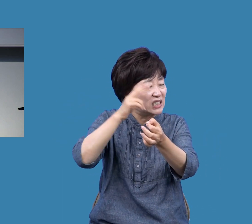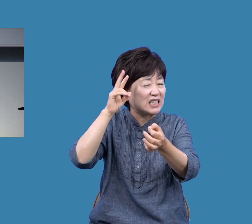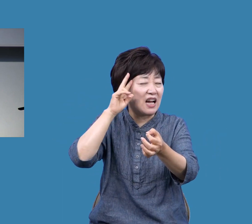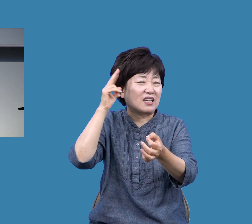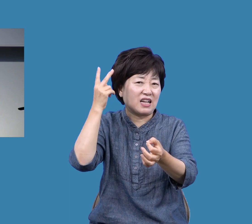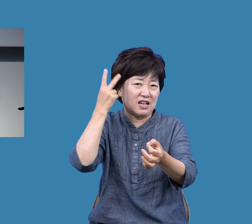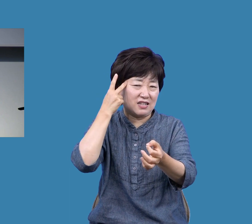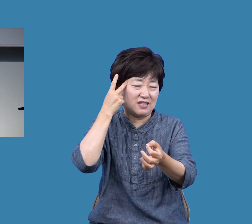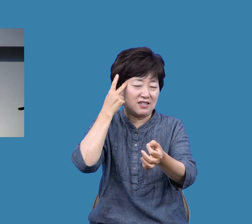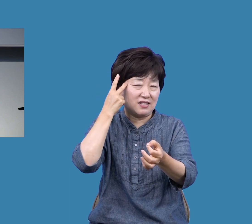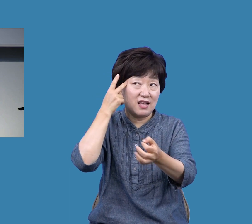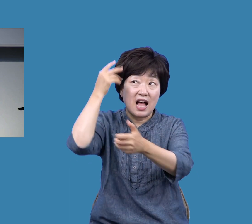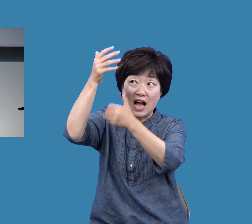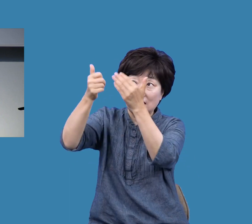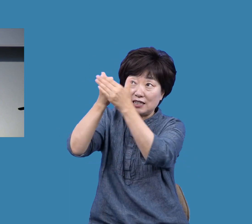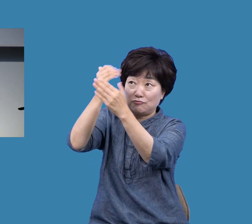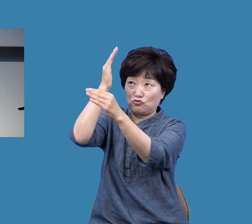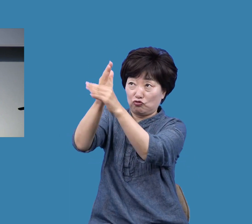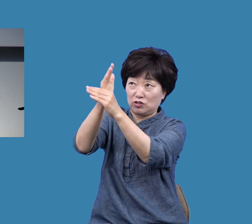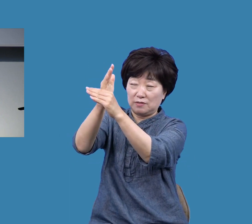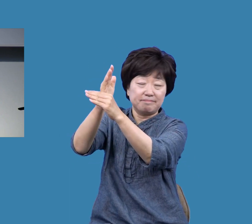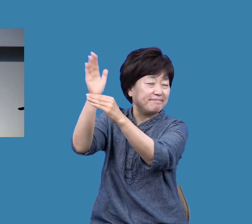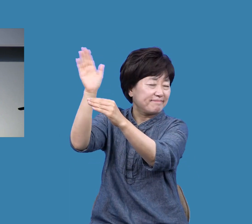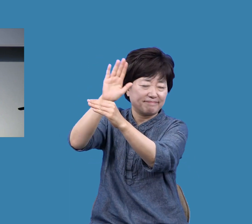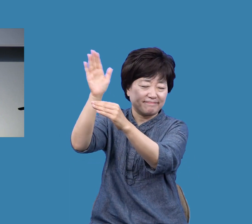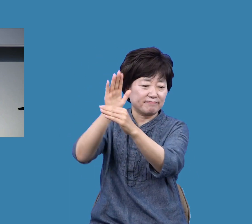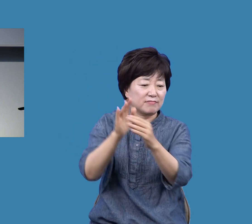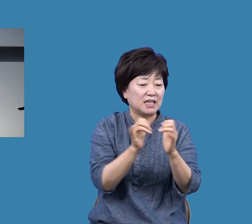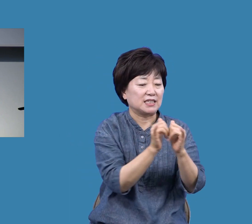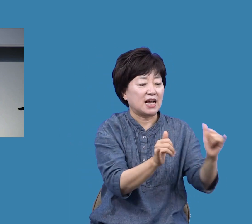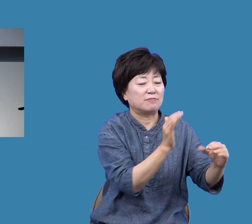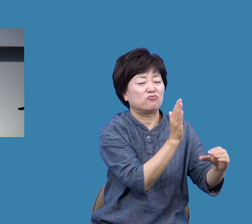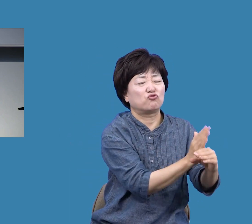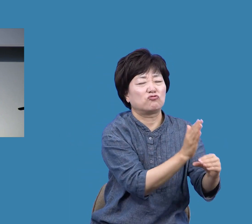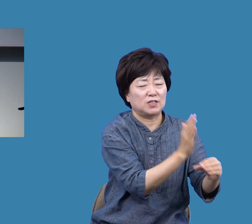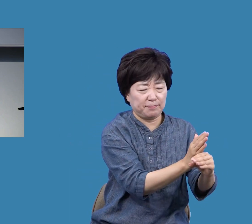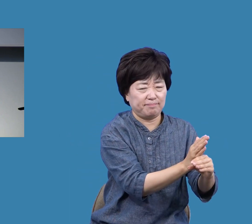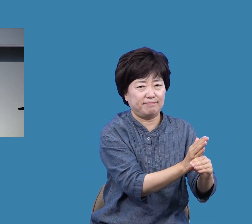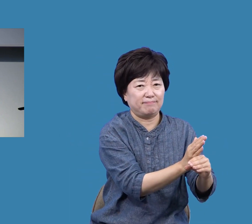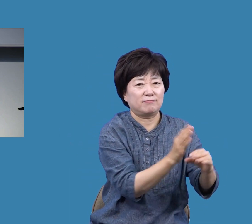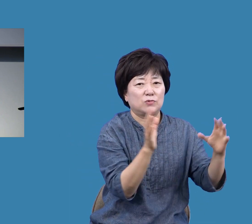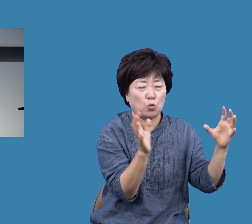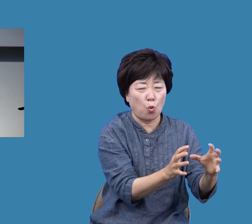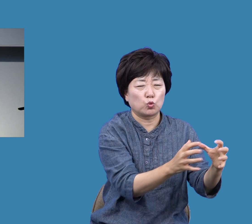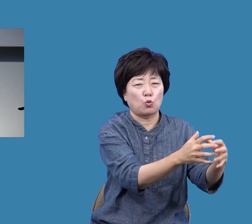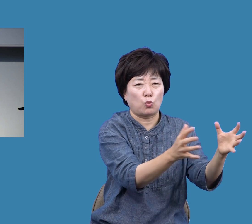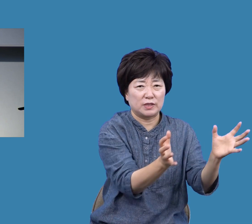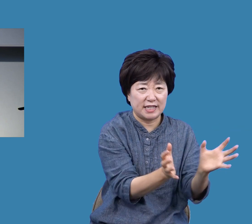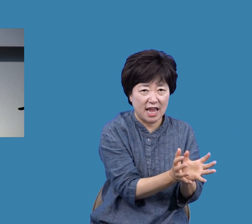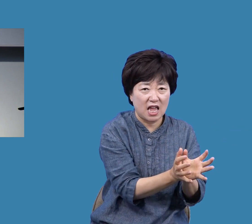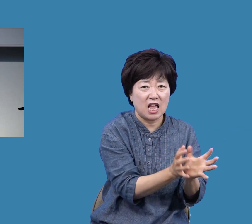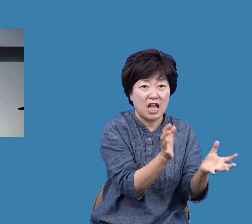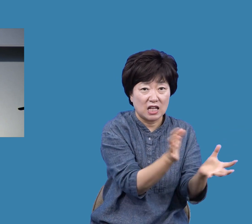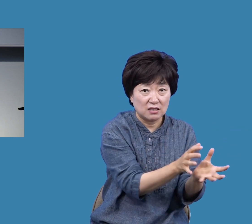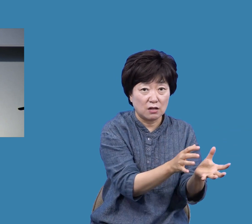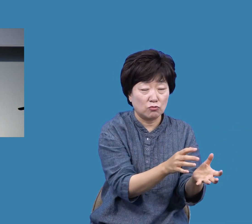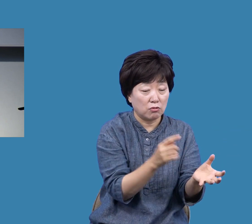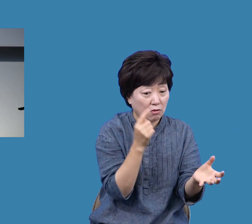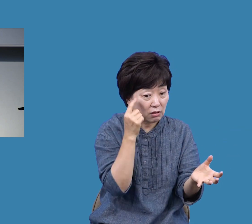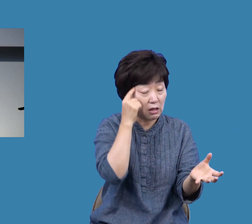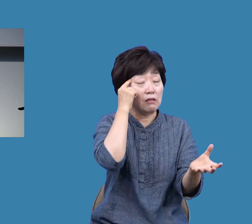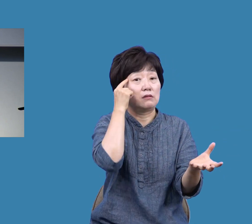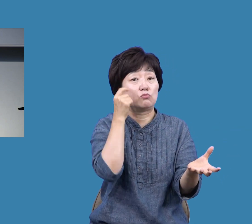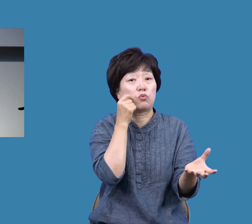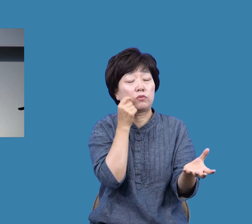하나님이 아닌 사람의 생각으로 돌아가는 인본주의 공동체가 되는데, 그러고 나서도 깨닫지 못하는 거죠.